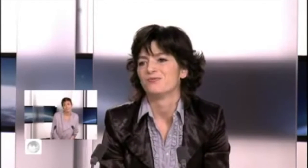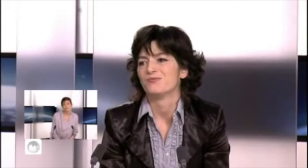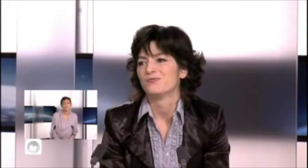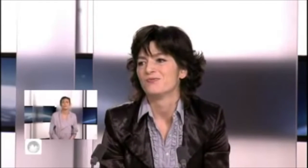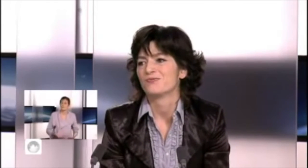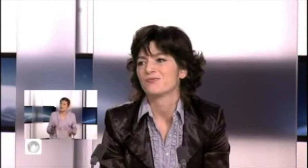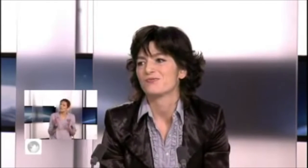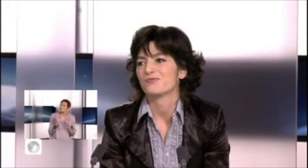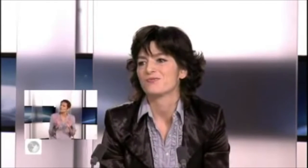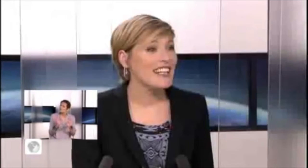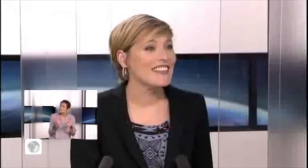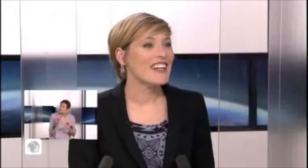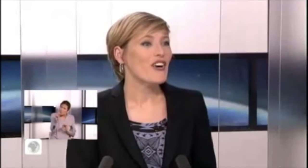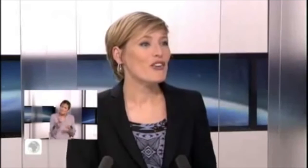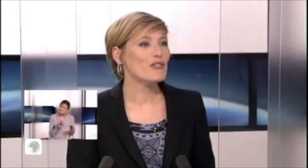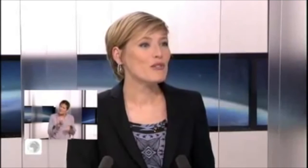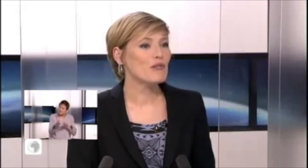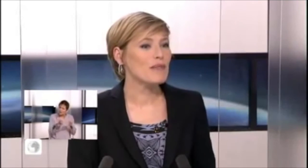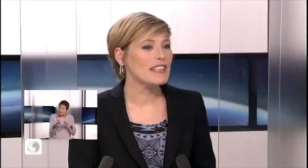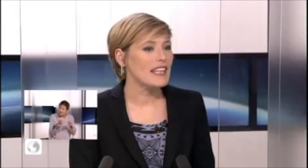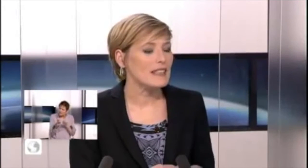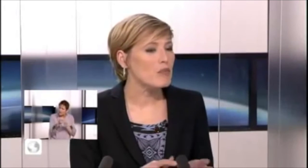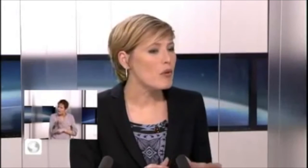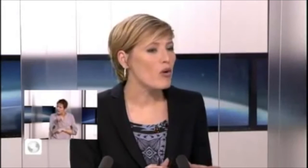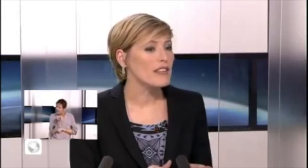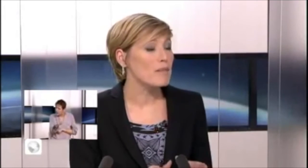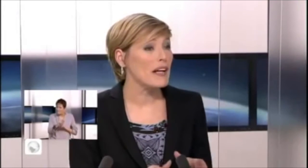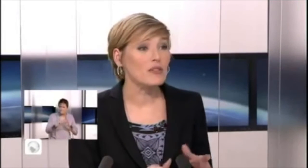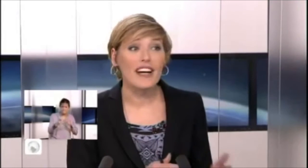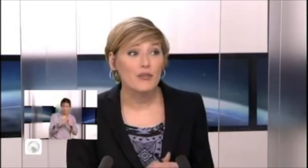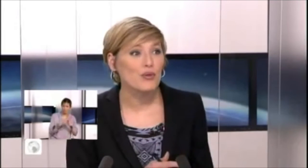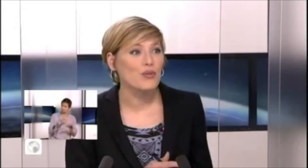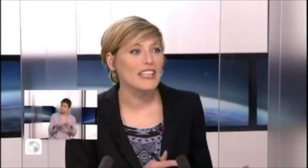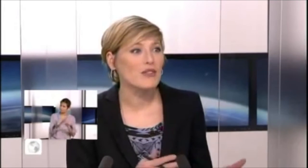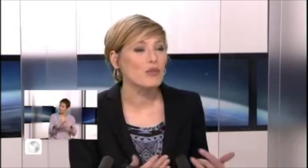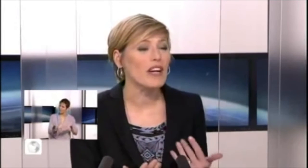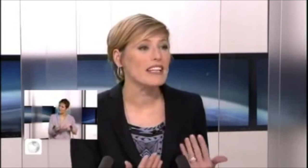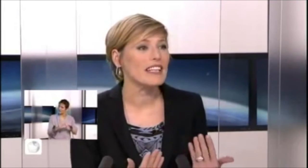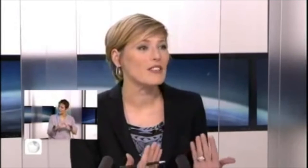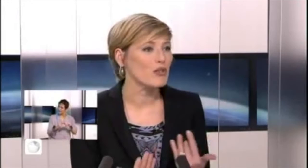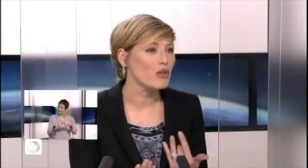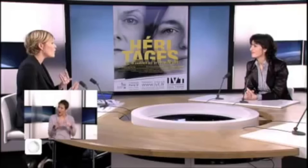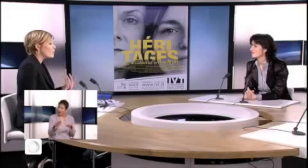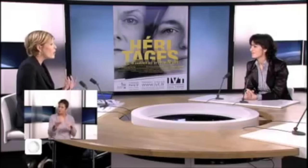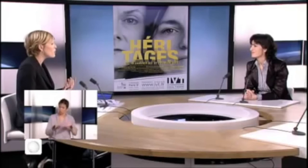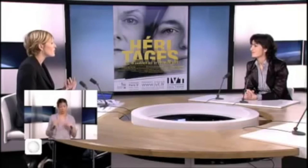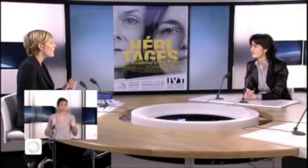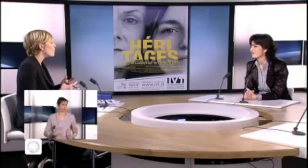justement, dans la mise en scène, il y a des moments où il n'y a pas de traduction. Et justement là, les entendants, comme moi, peuvent comprendre